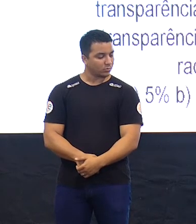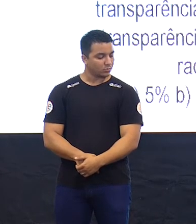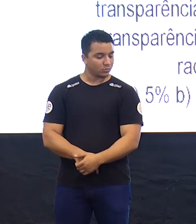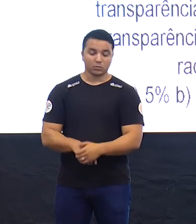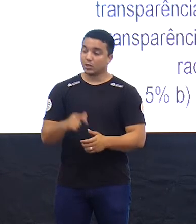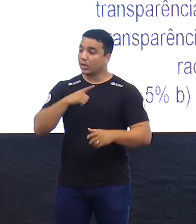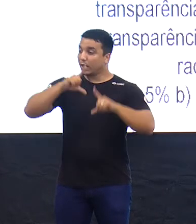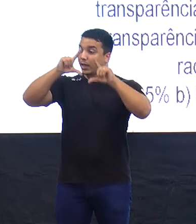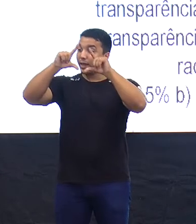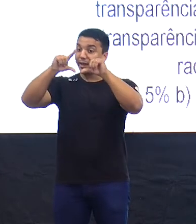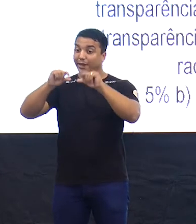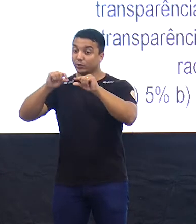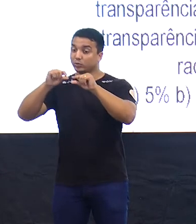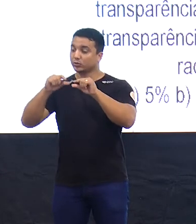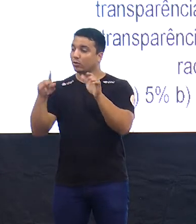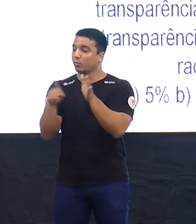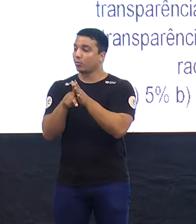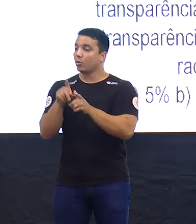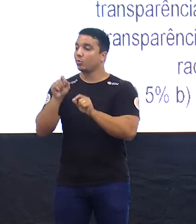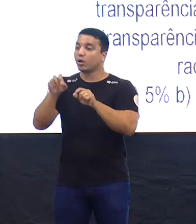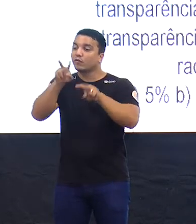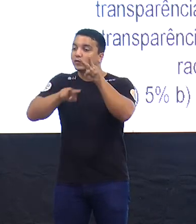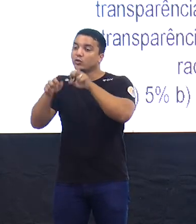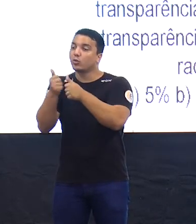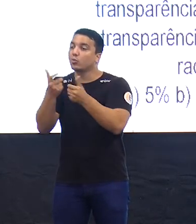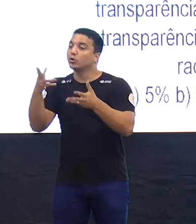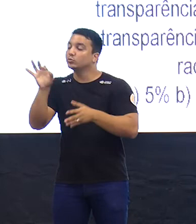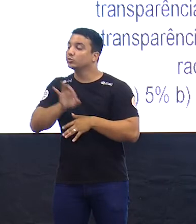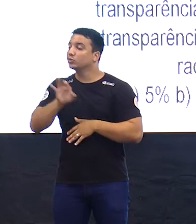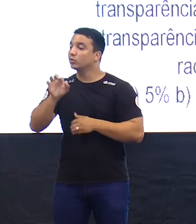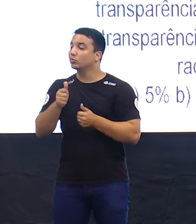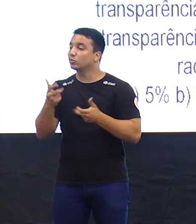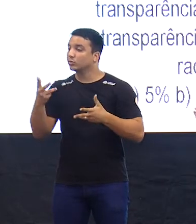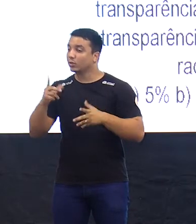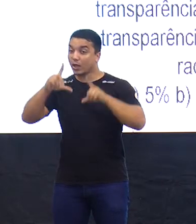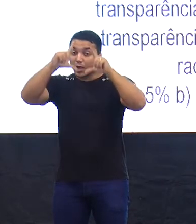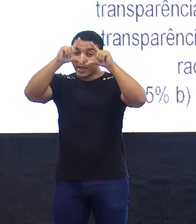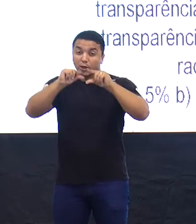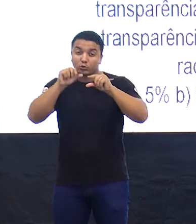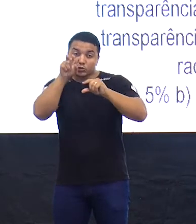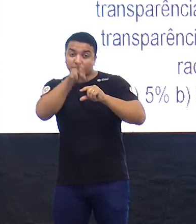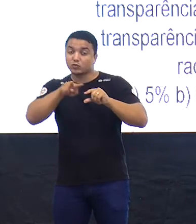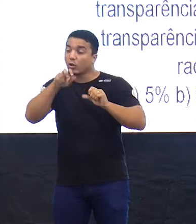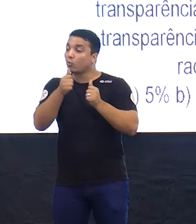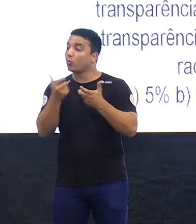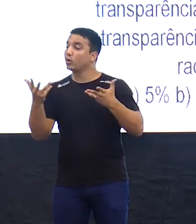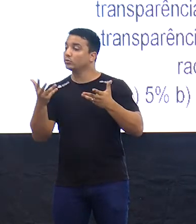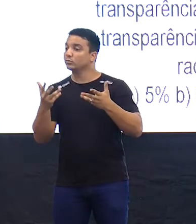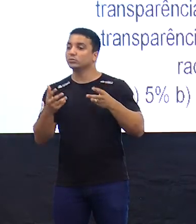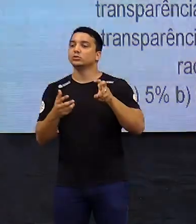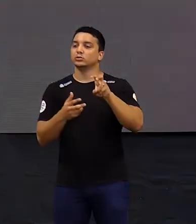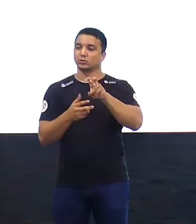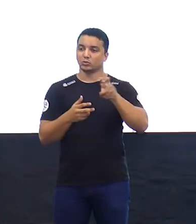Obtém-se uma redução de quantos por cento? Reduziu quanto?